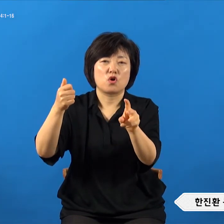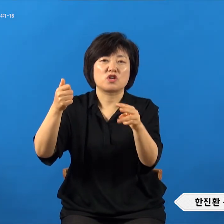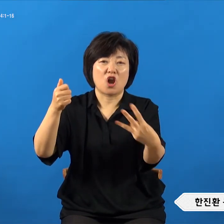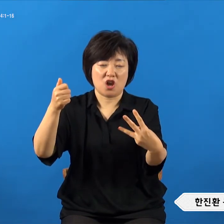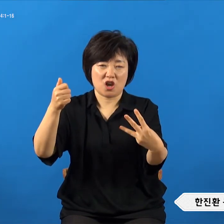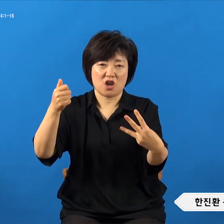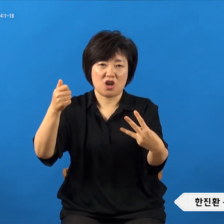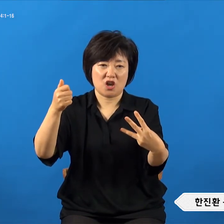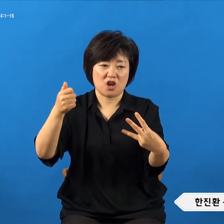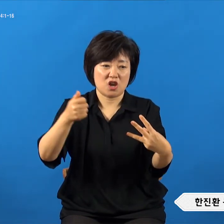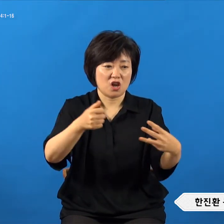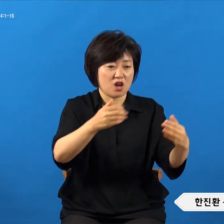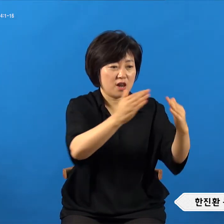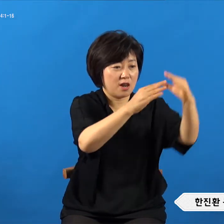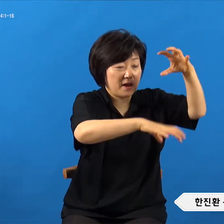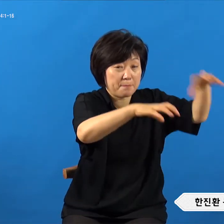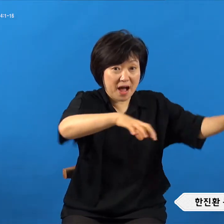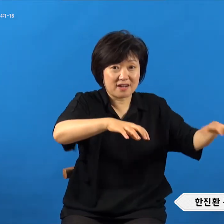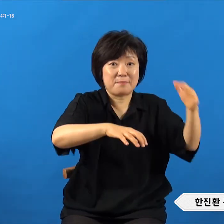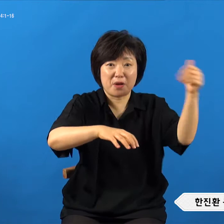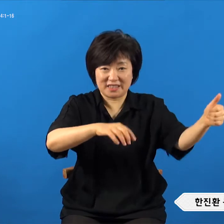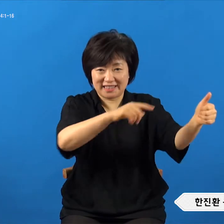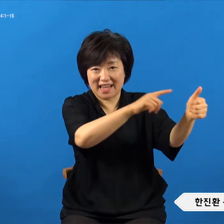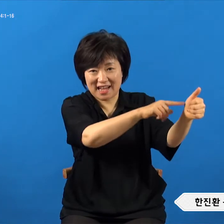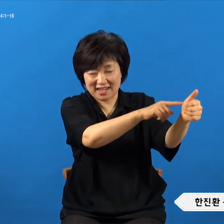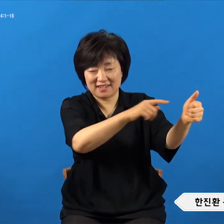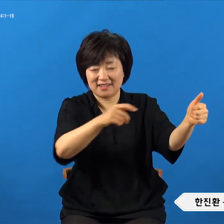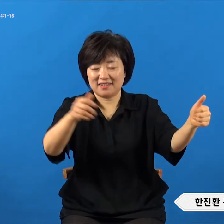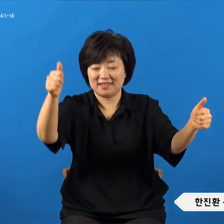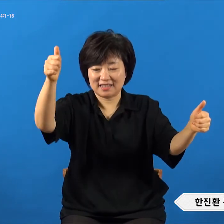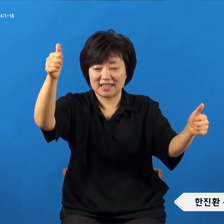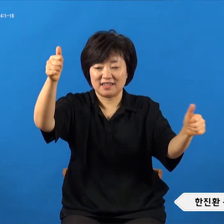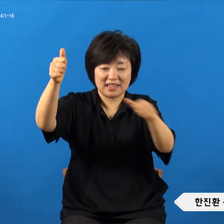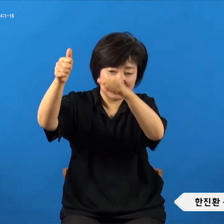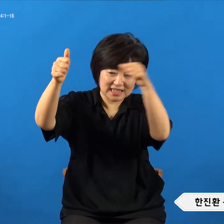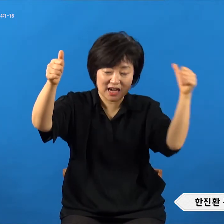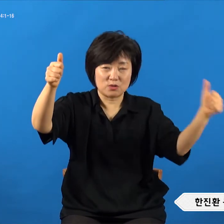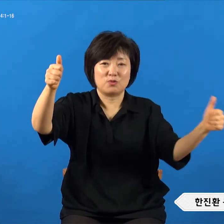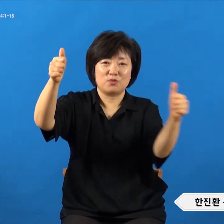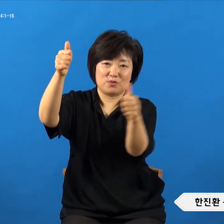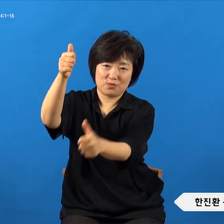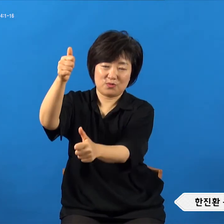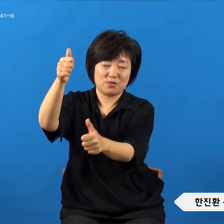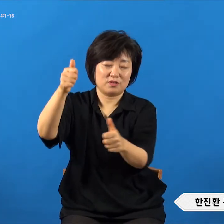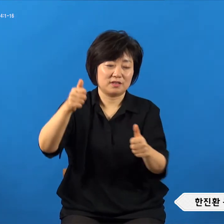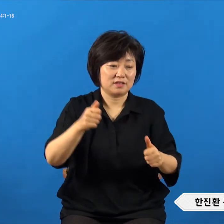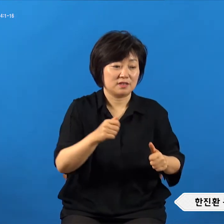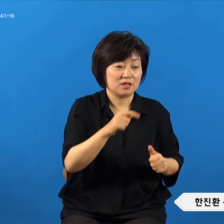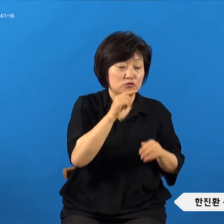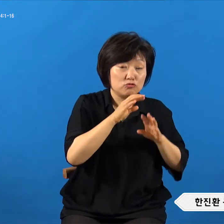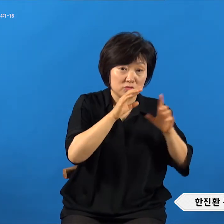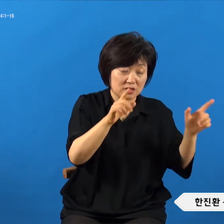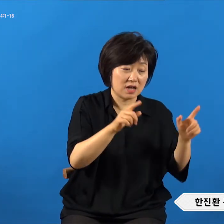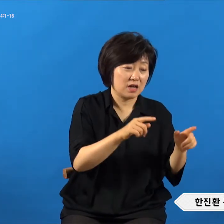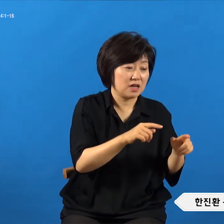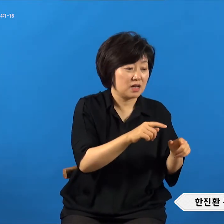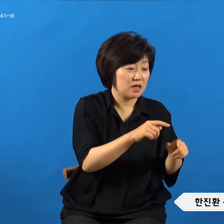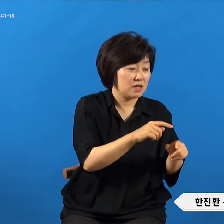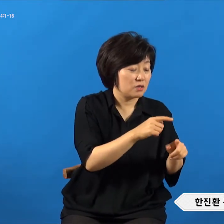면장이 장로로 심우하고 있었습니다. 어느 주일에 강홍률 장로가 면사무소 일을